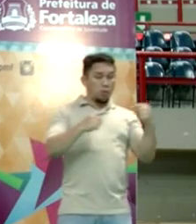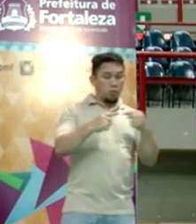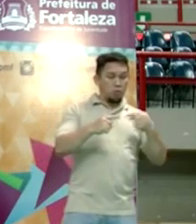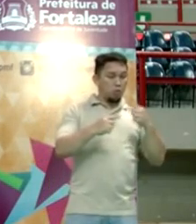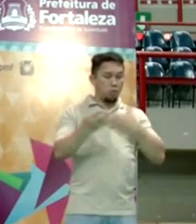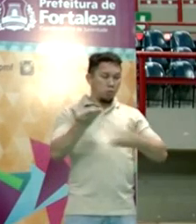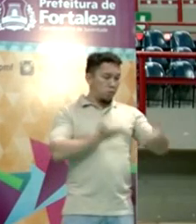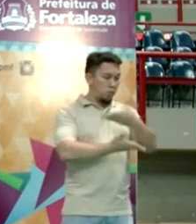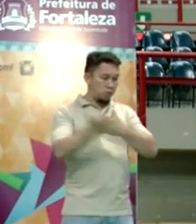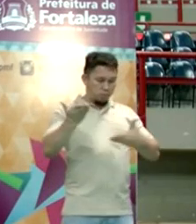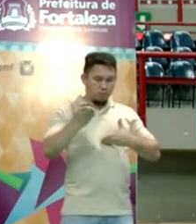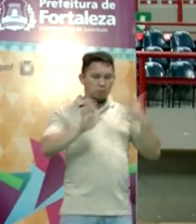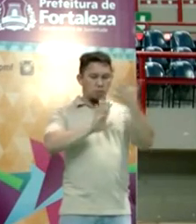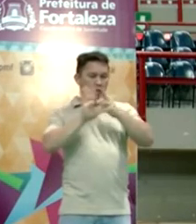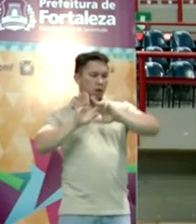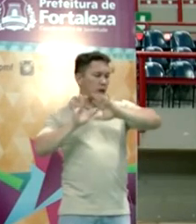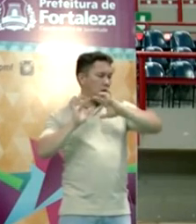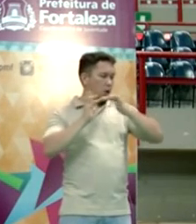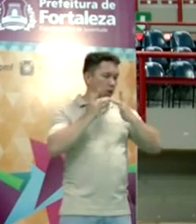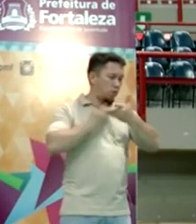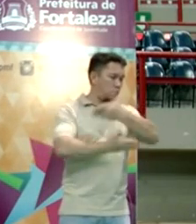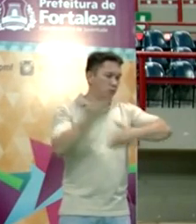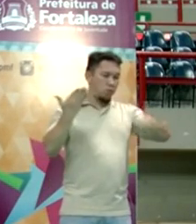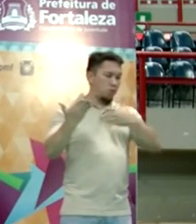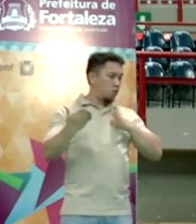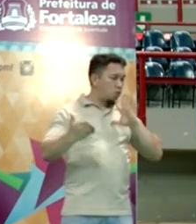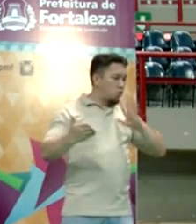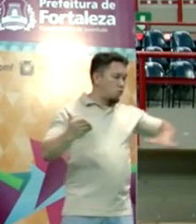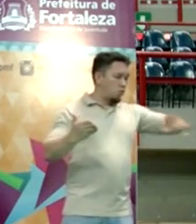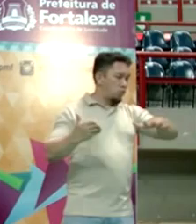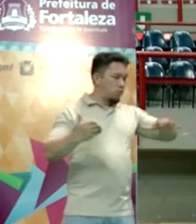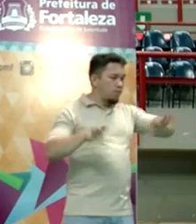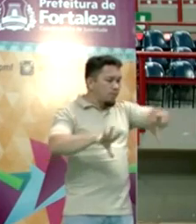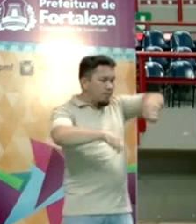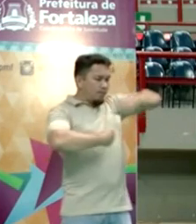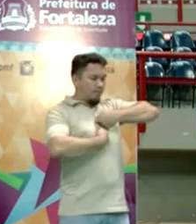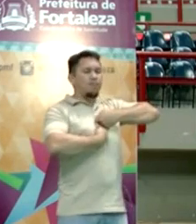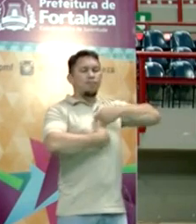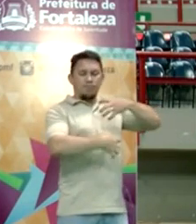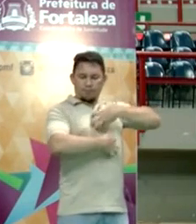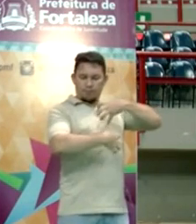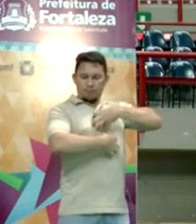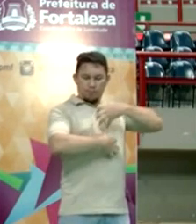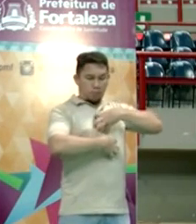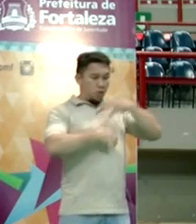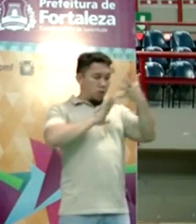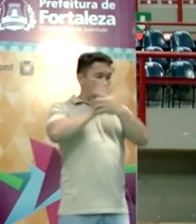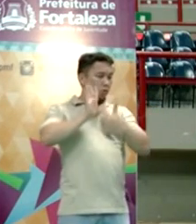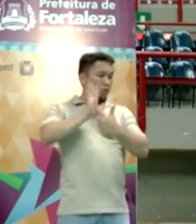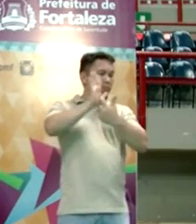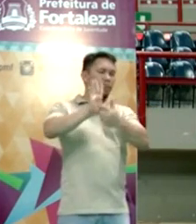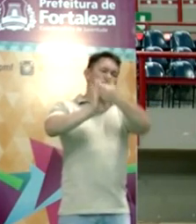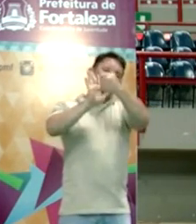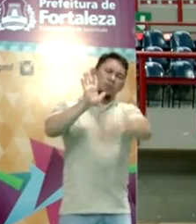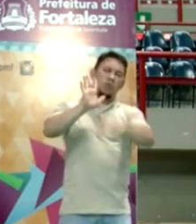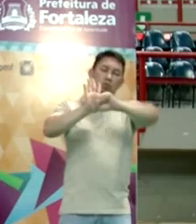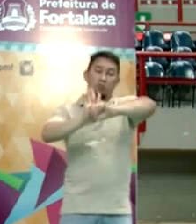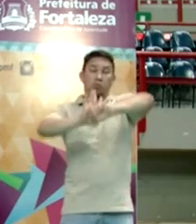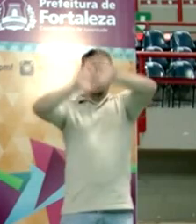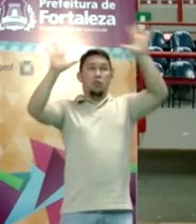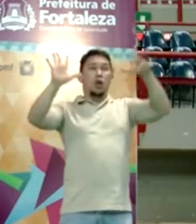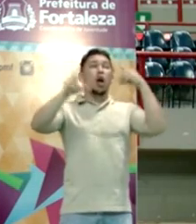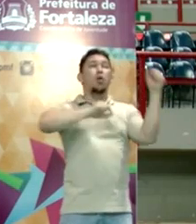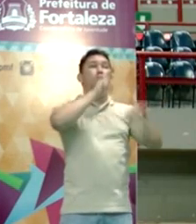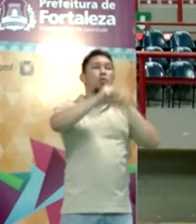à relação entre o hipertexto e o conhecimento por ele produzido, o texto apresentado deixa